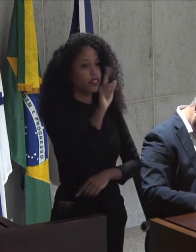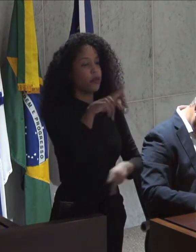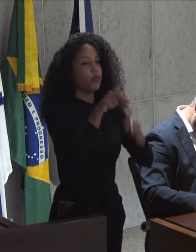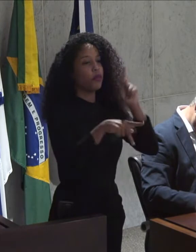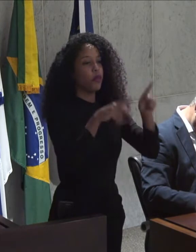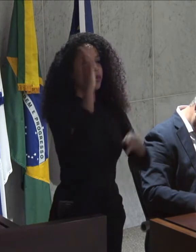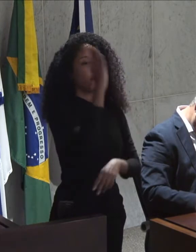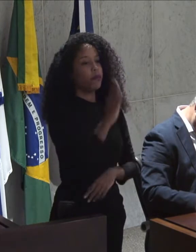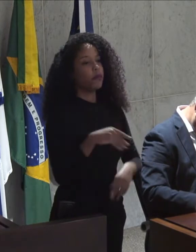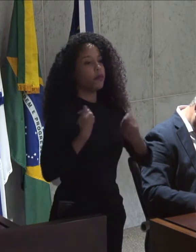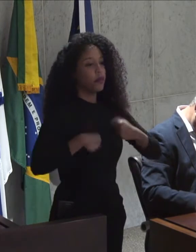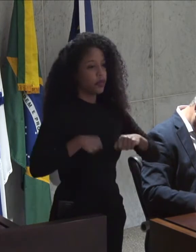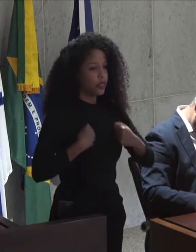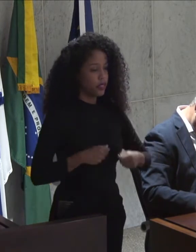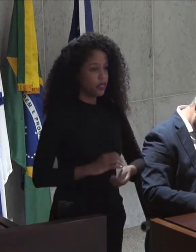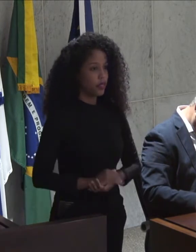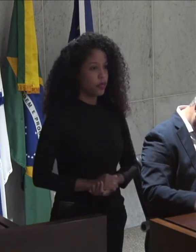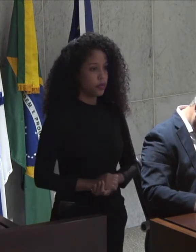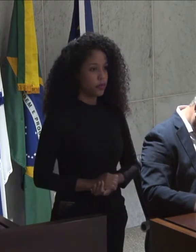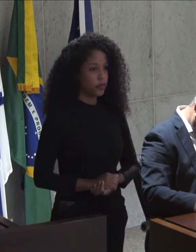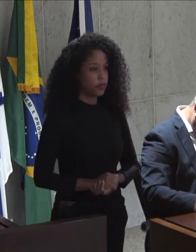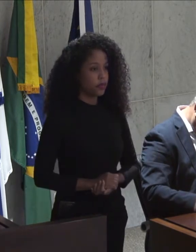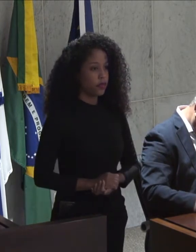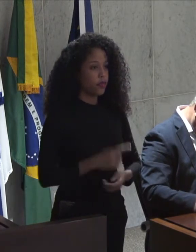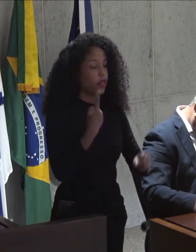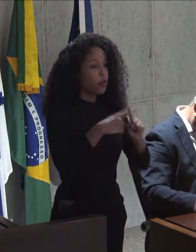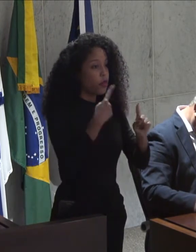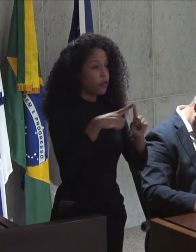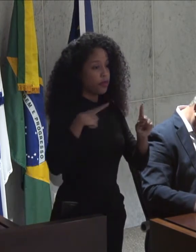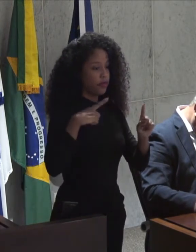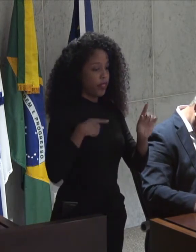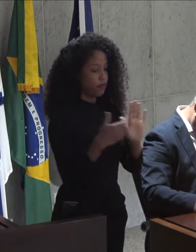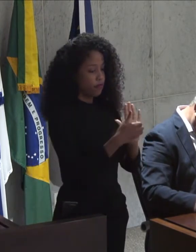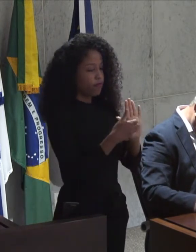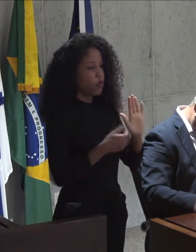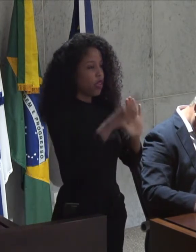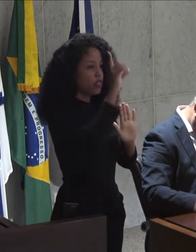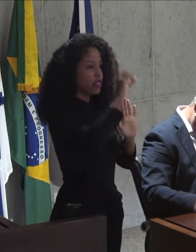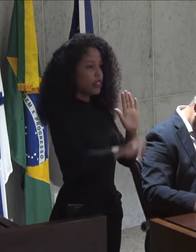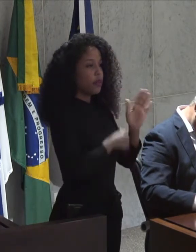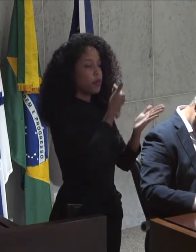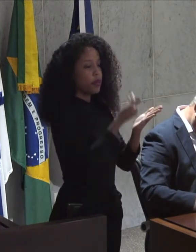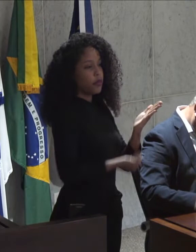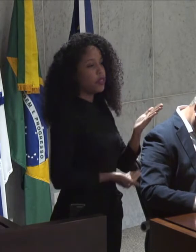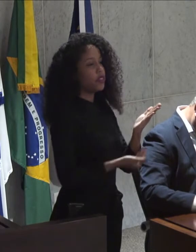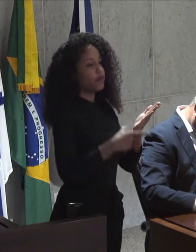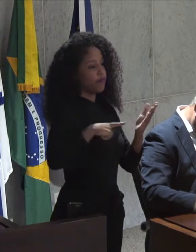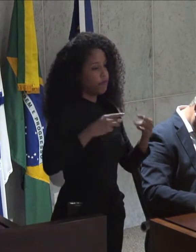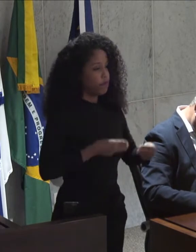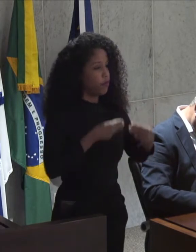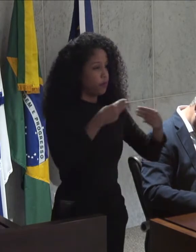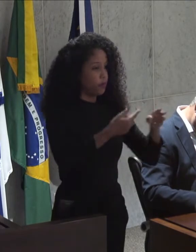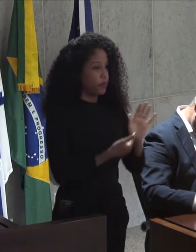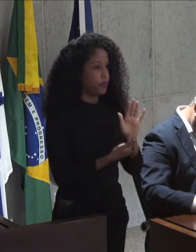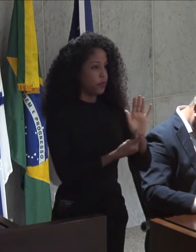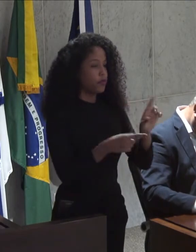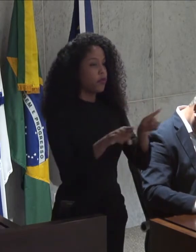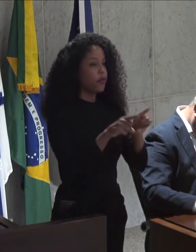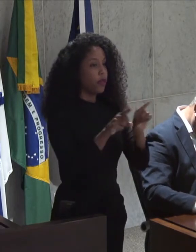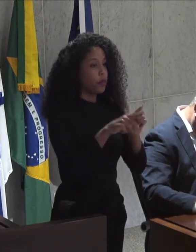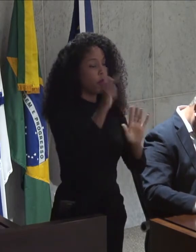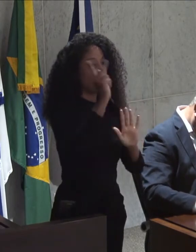brasileira precisa. Porque foi retirado nossos direitos através desses ministérios e através de